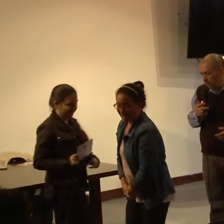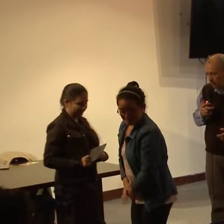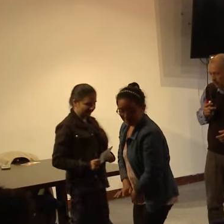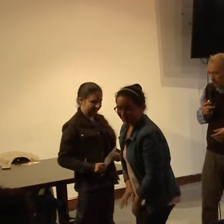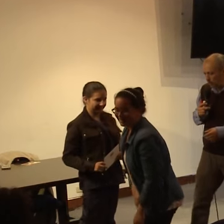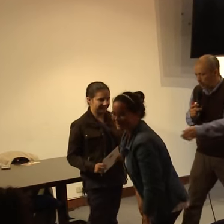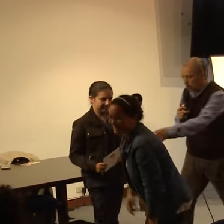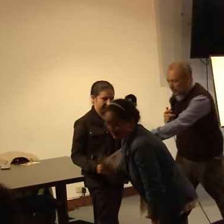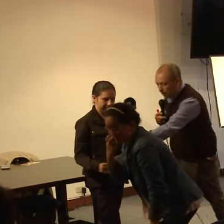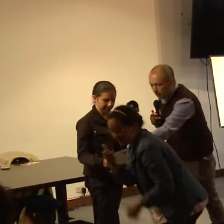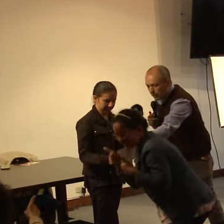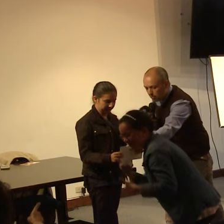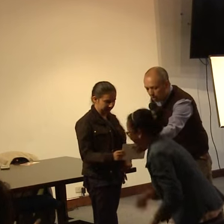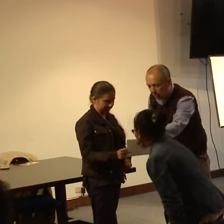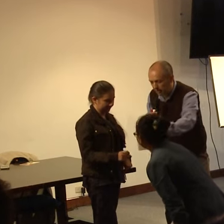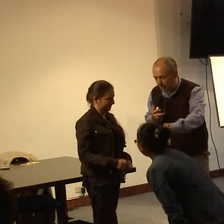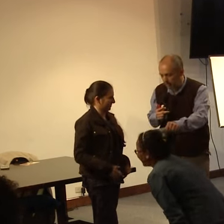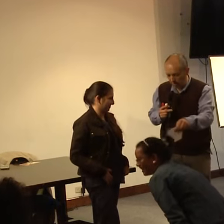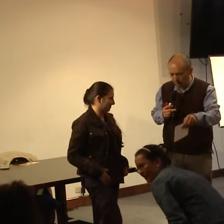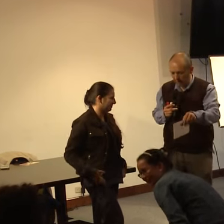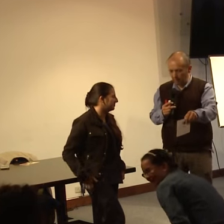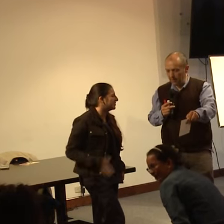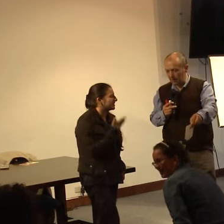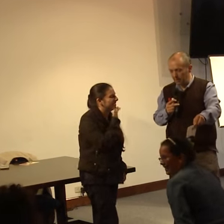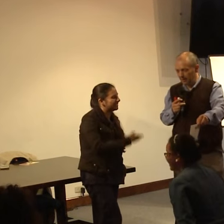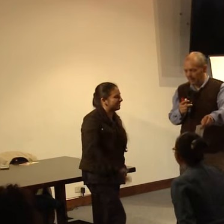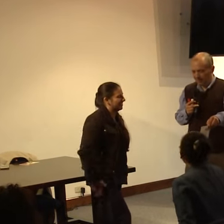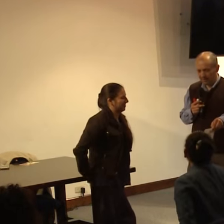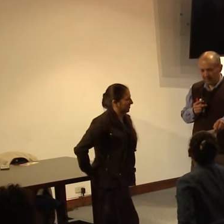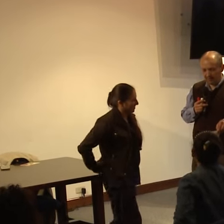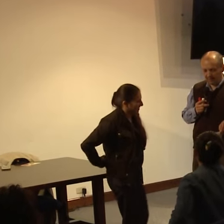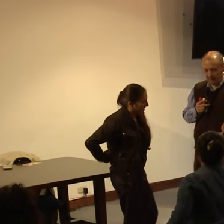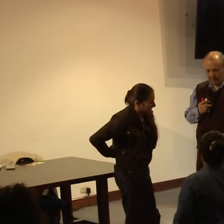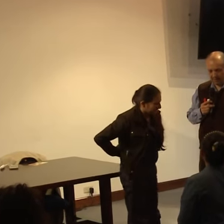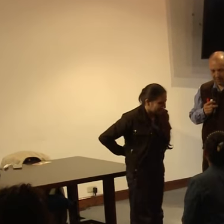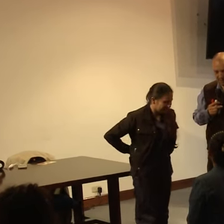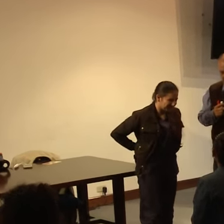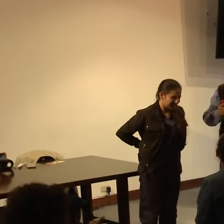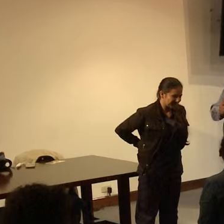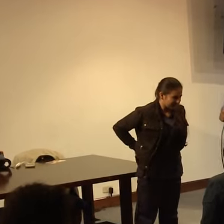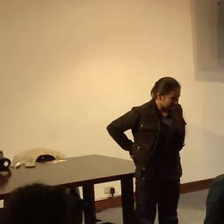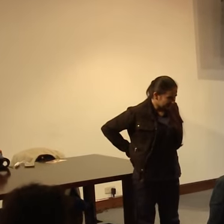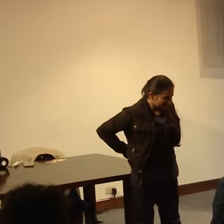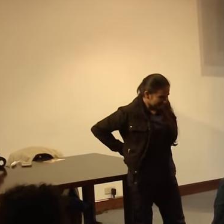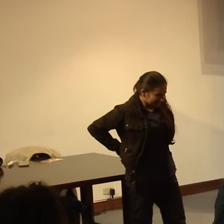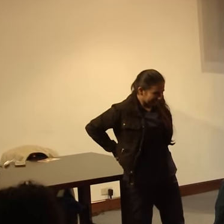interpretar. Entonces yo te la tengo aquí así.